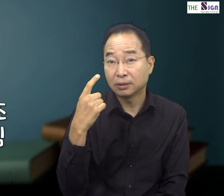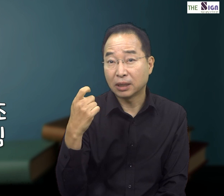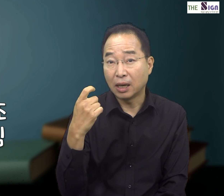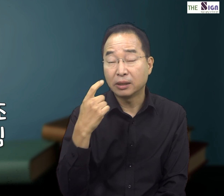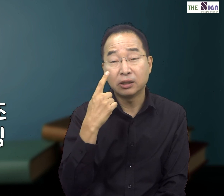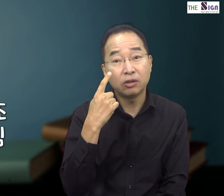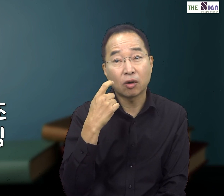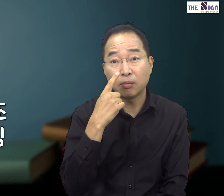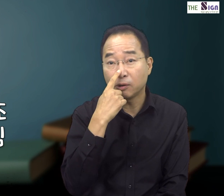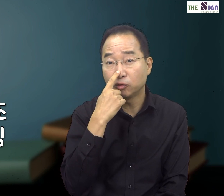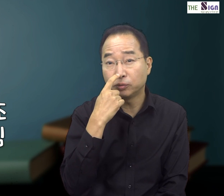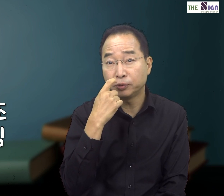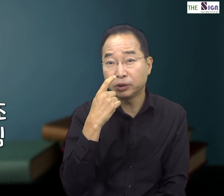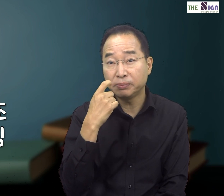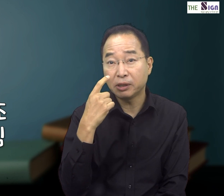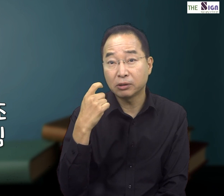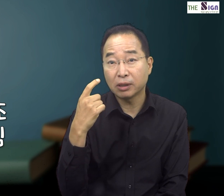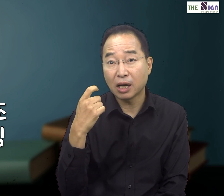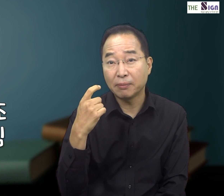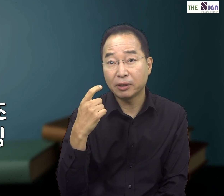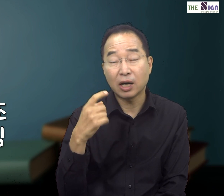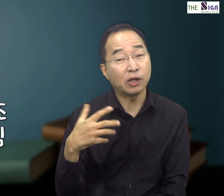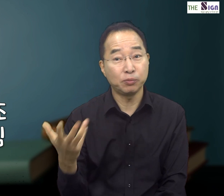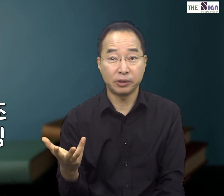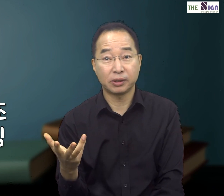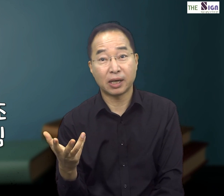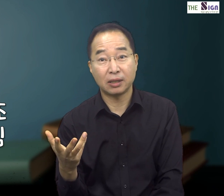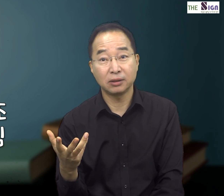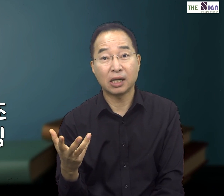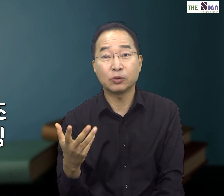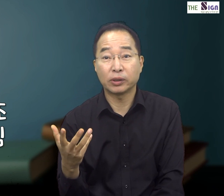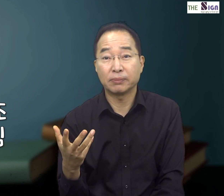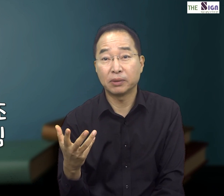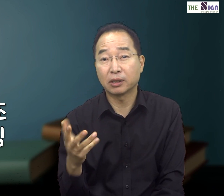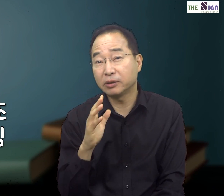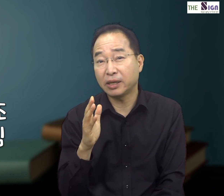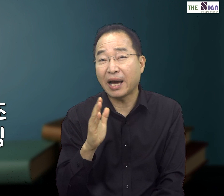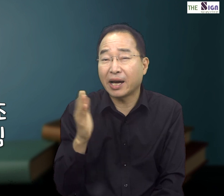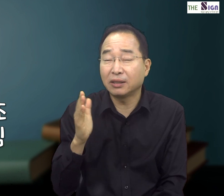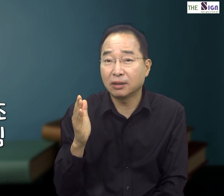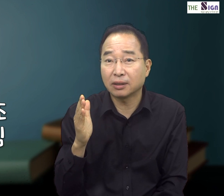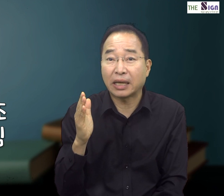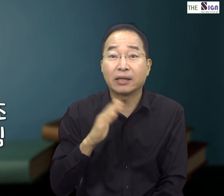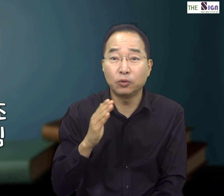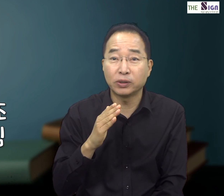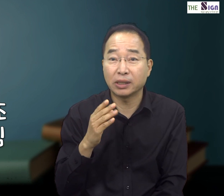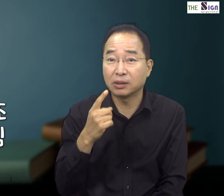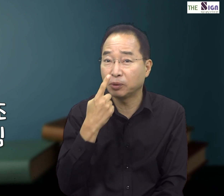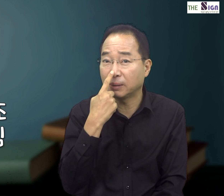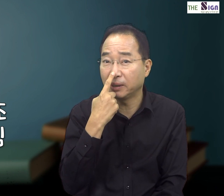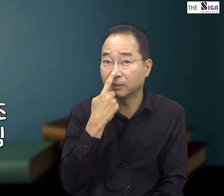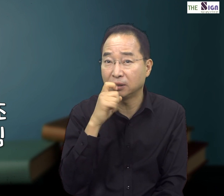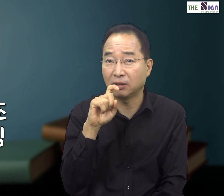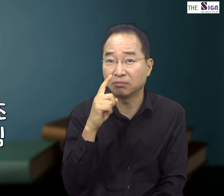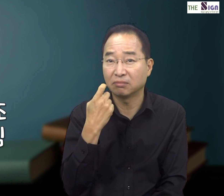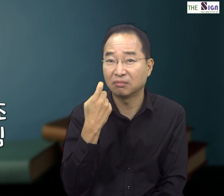자, 이걸 여러 번 구부리면서 나가면 아주 멋있다라는 강조가 됩니다. 그런데 약간 다른 동작이 있으면 뭐냐면 이런.